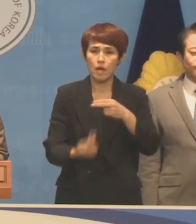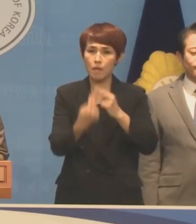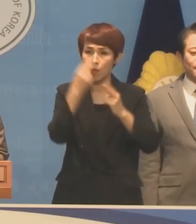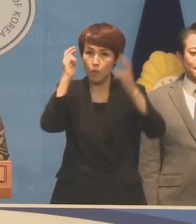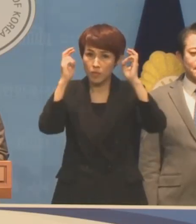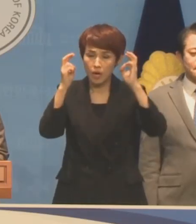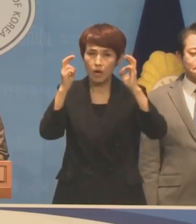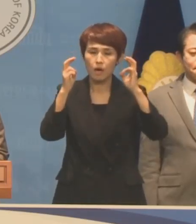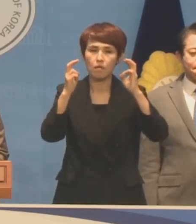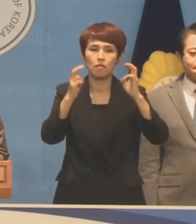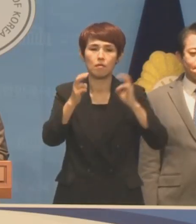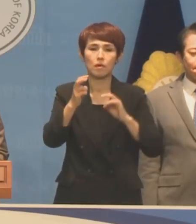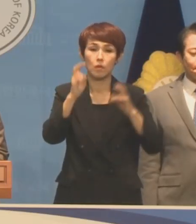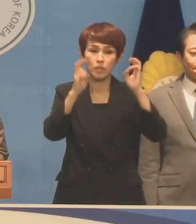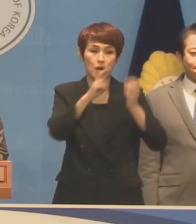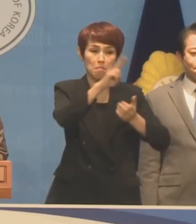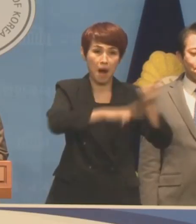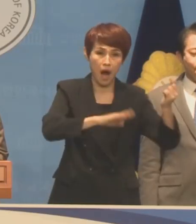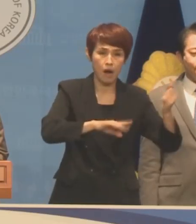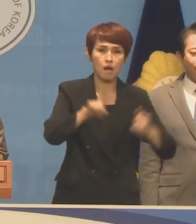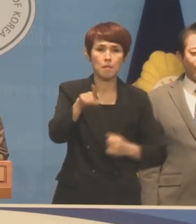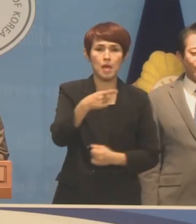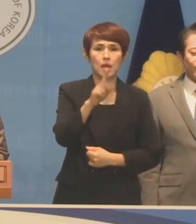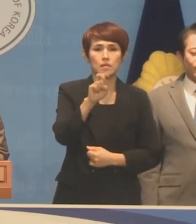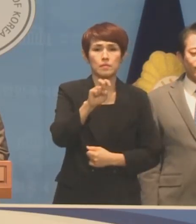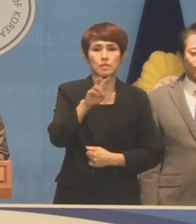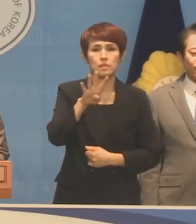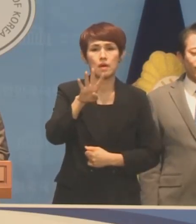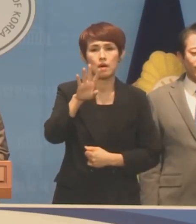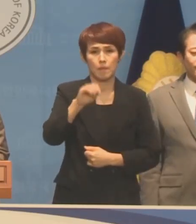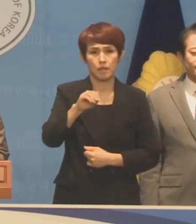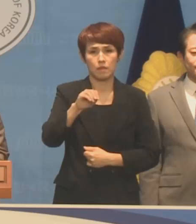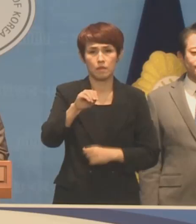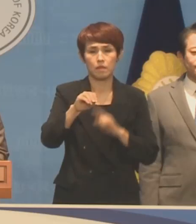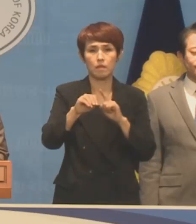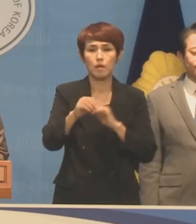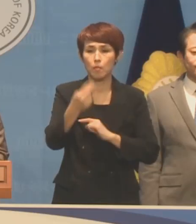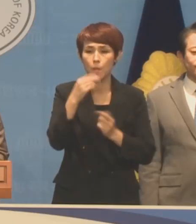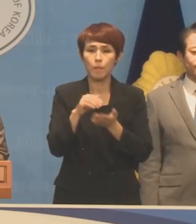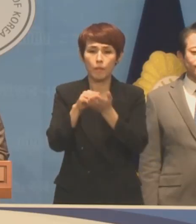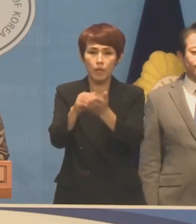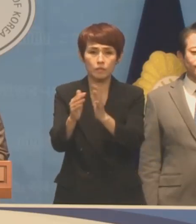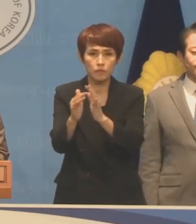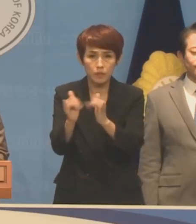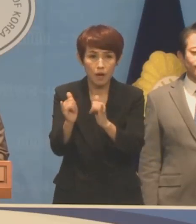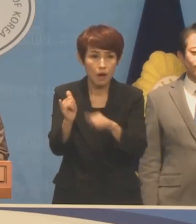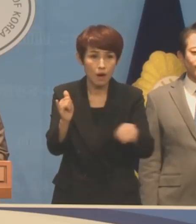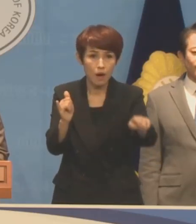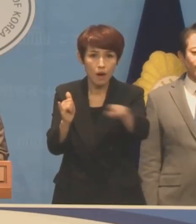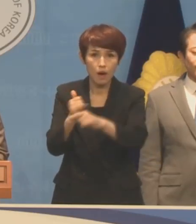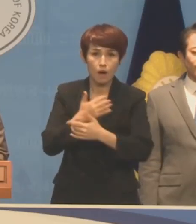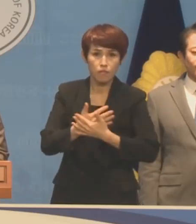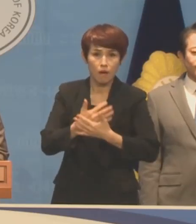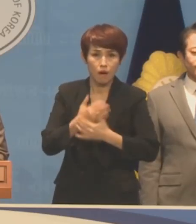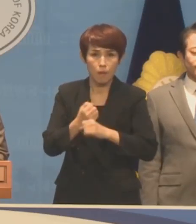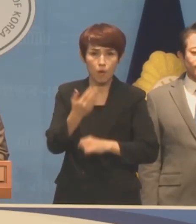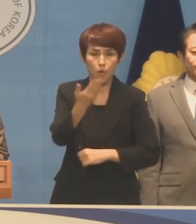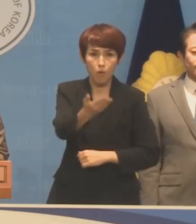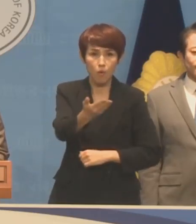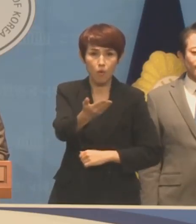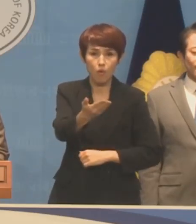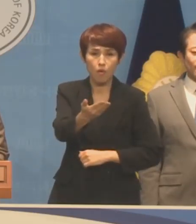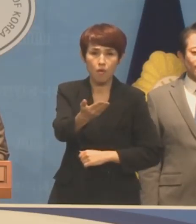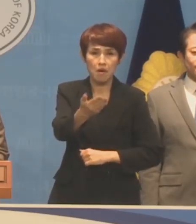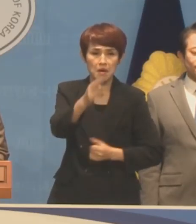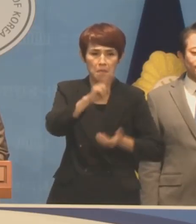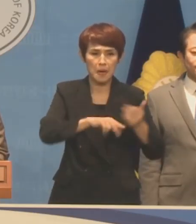매각 추진보다는 124만의 MG손해보험 가입자들에게 불안감을 조성하며